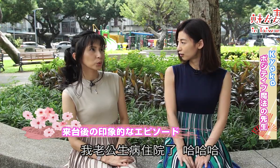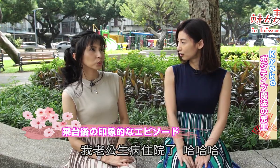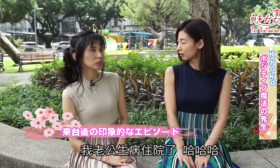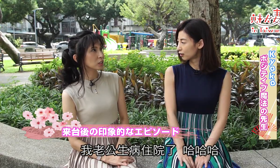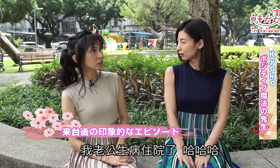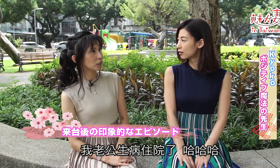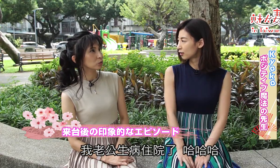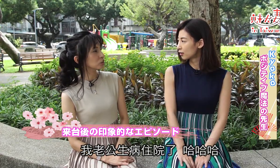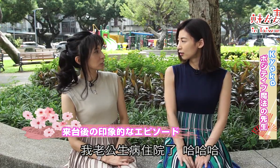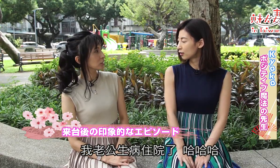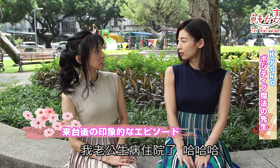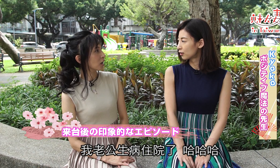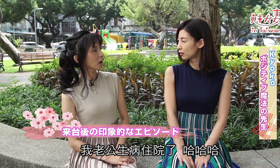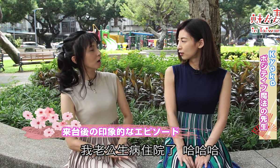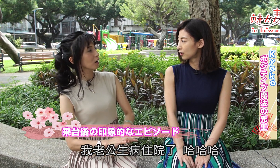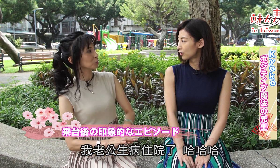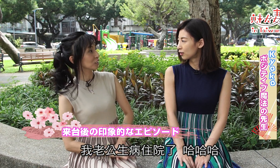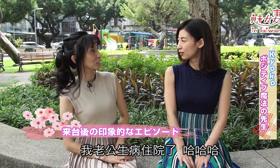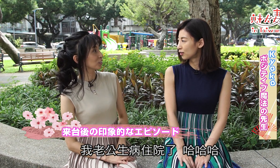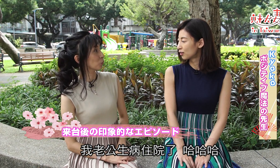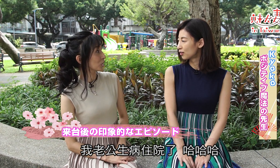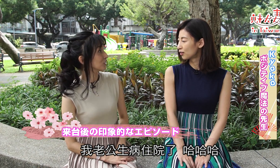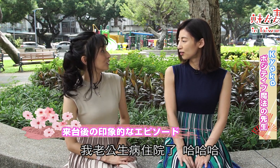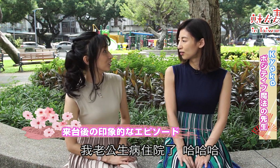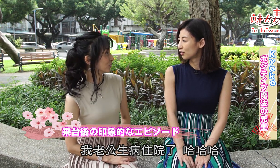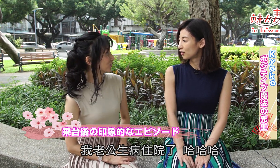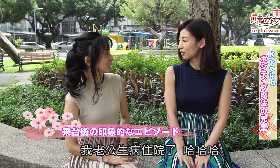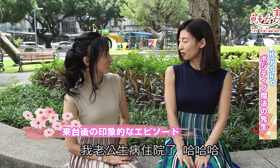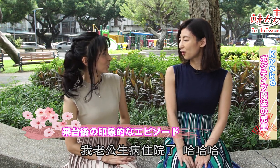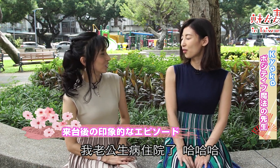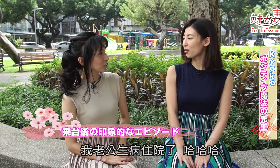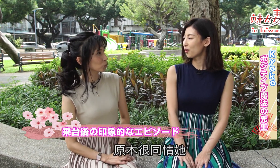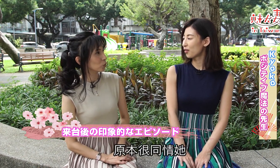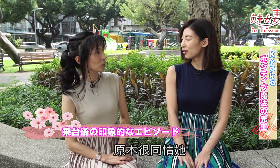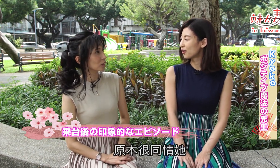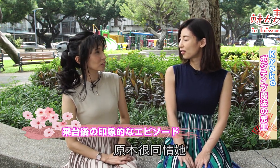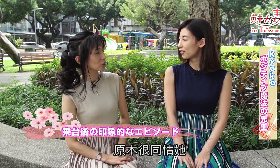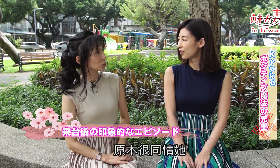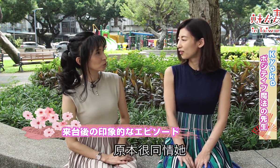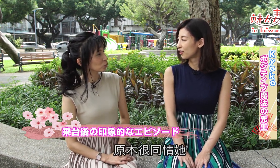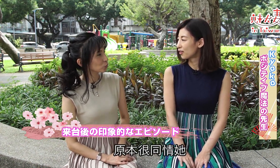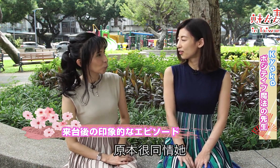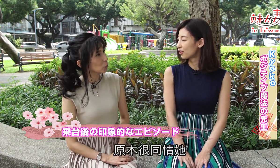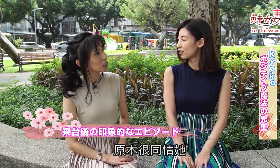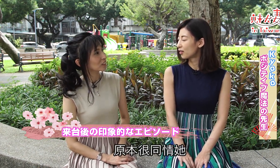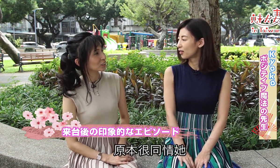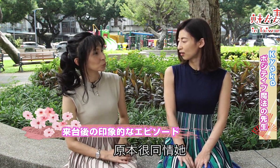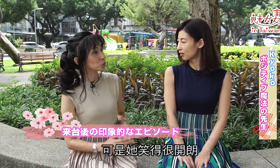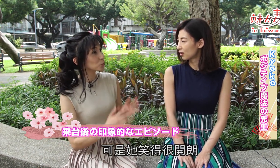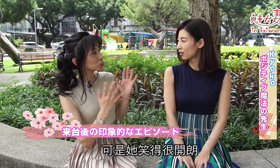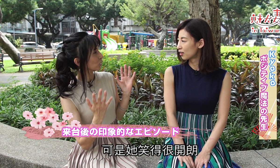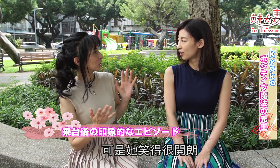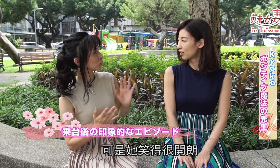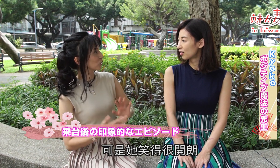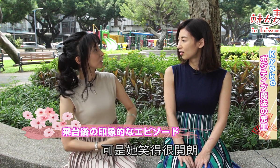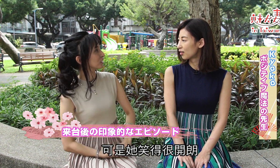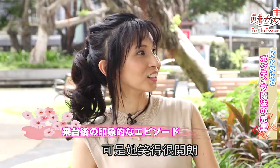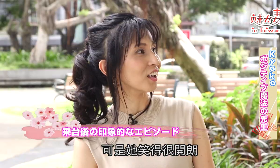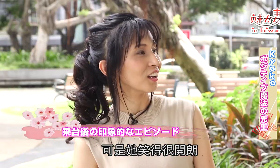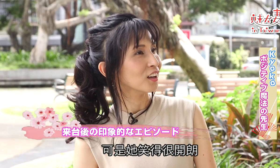気になって入院しちゃってさ、ははは、みたいな感じで笑ってるんですよ。本当はあなんかお気の毒と思ったんだけど、ものすごく明るく笑ってて、へ